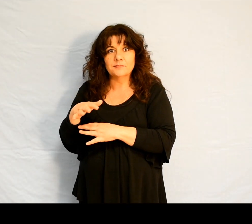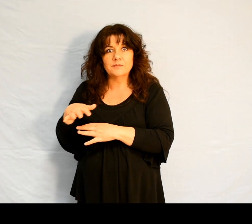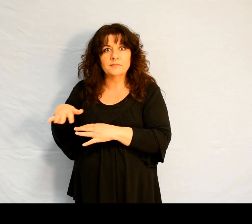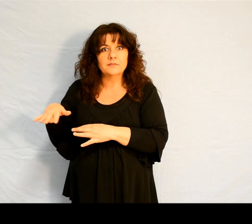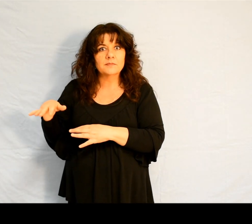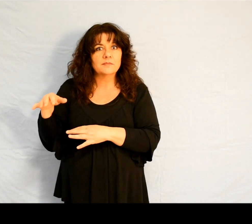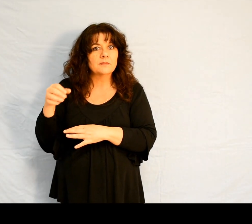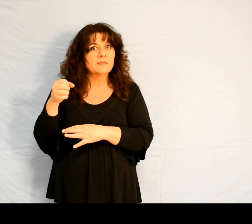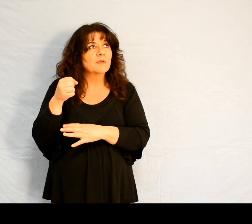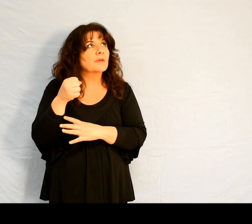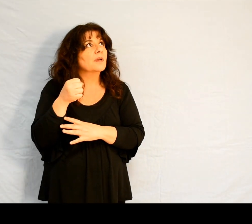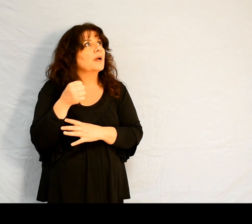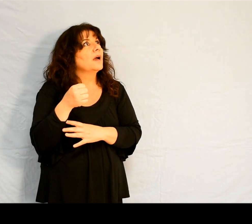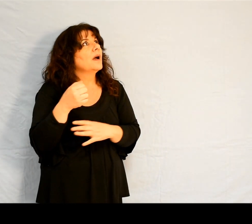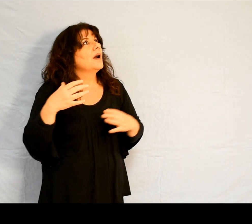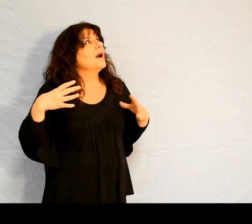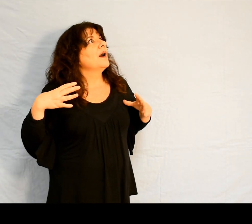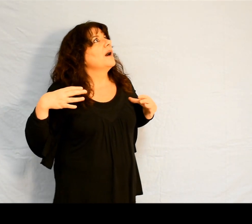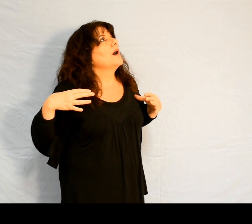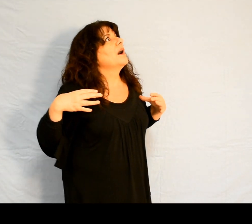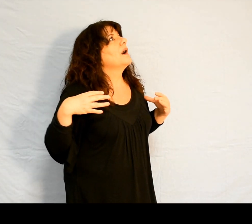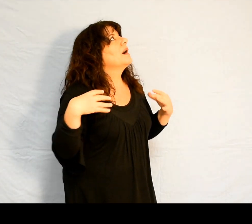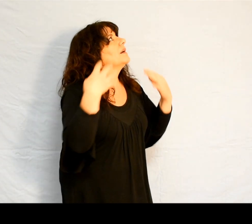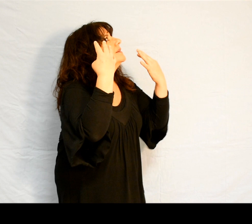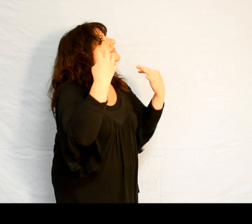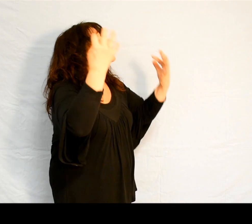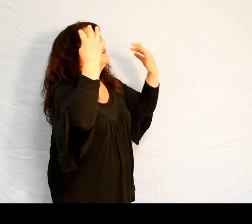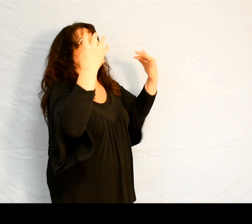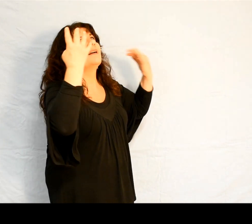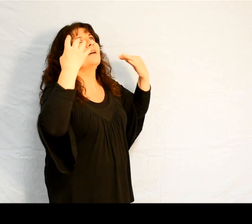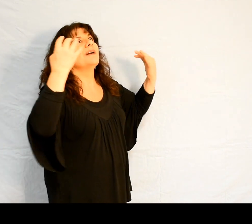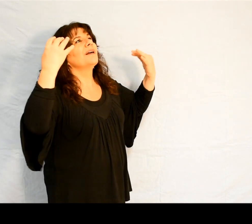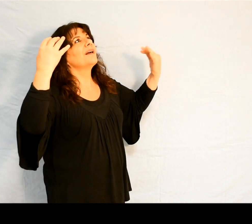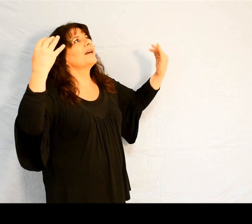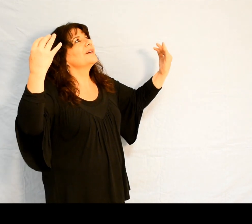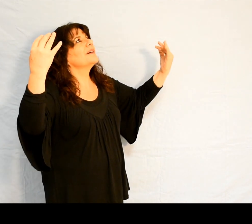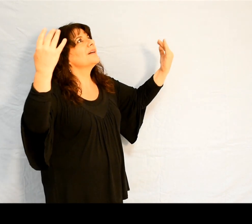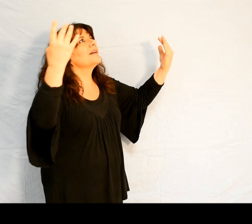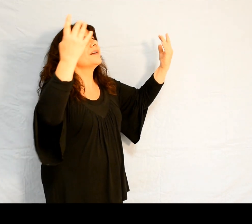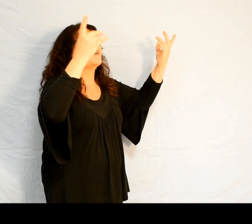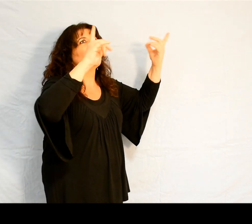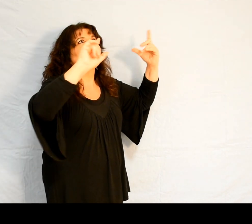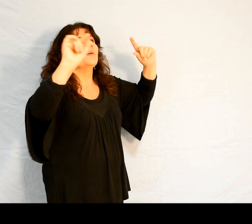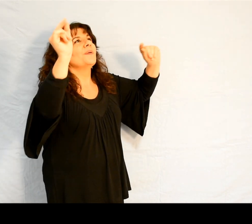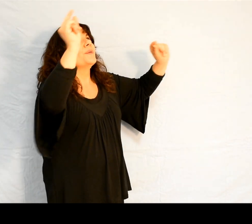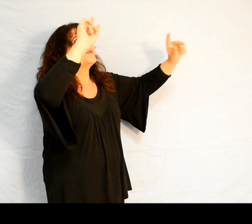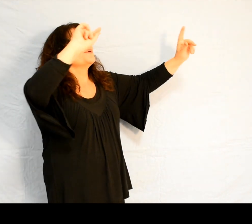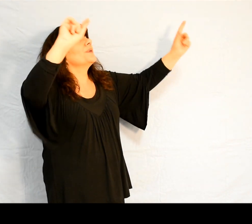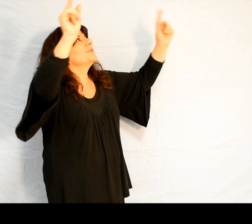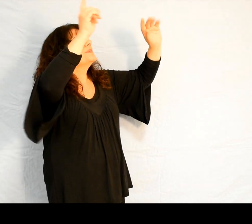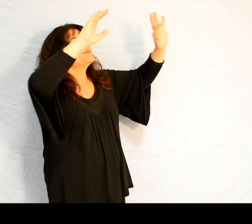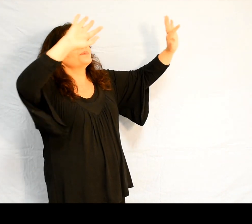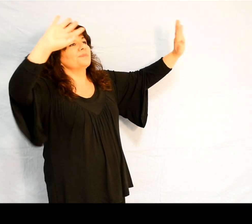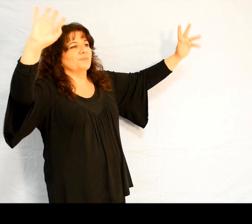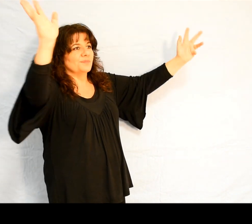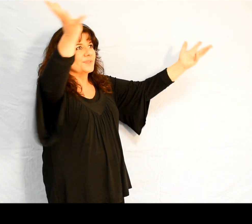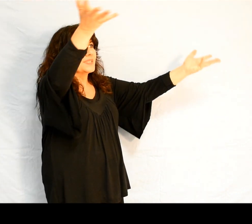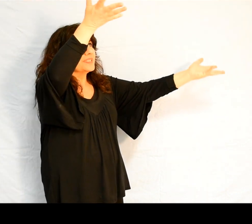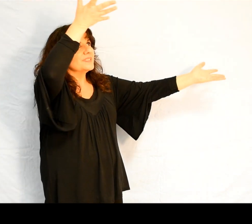Lorsque les anges eurent quitté les bergers pour le ciel, ceux-ci se disaient entre eux :